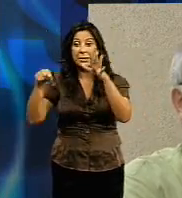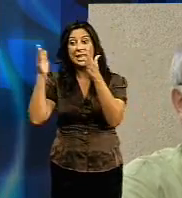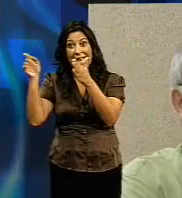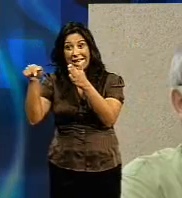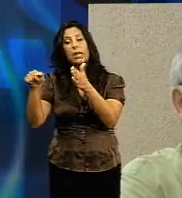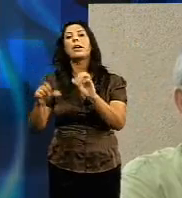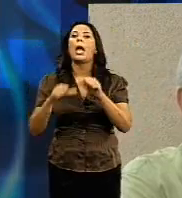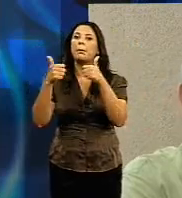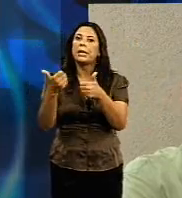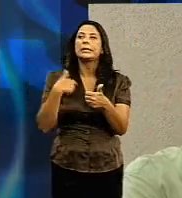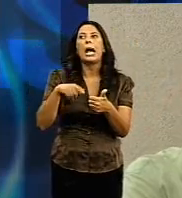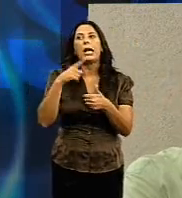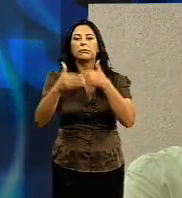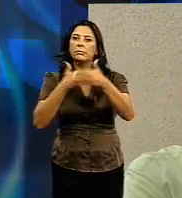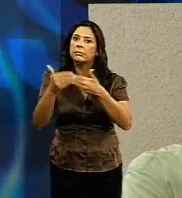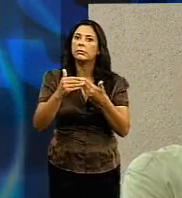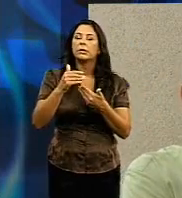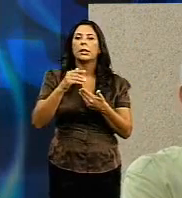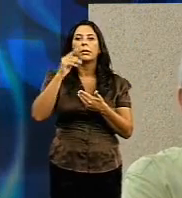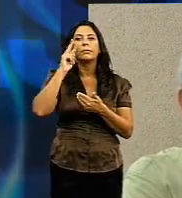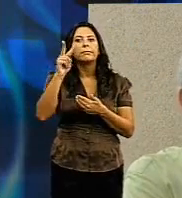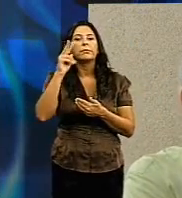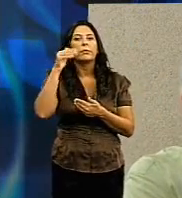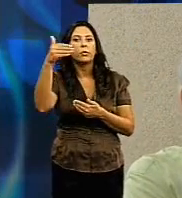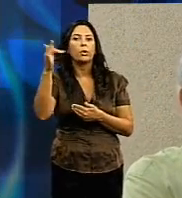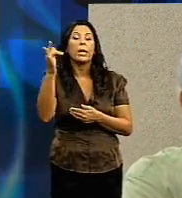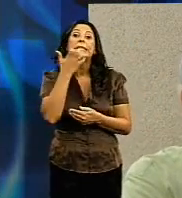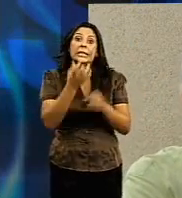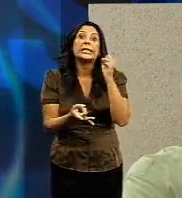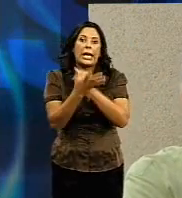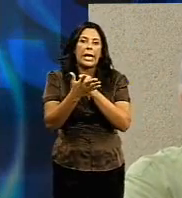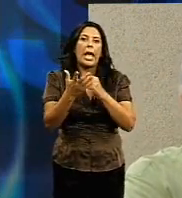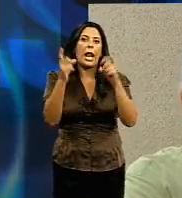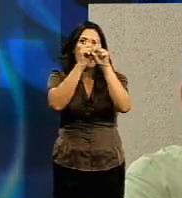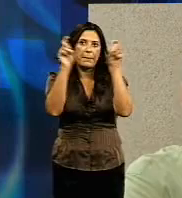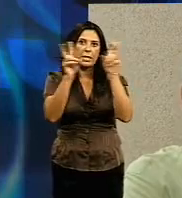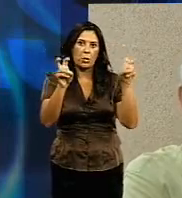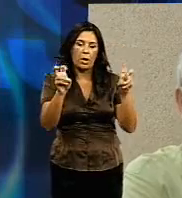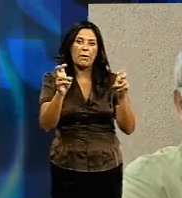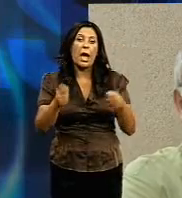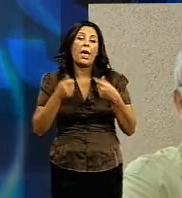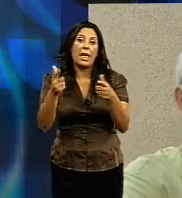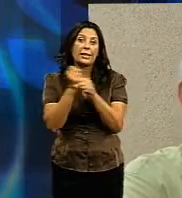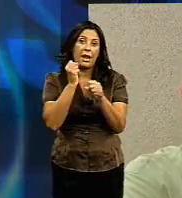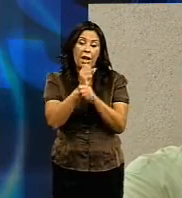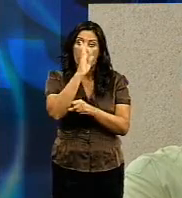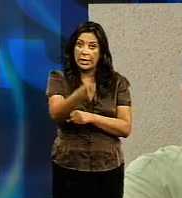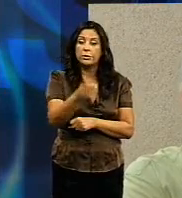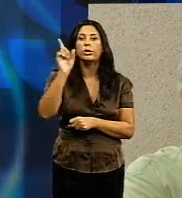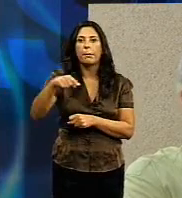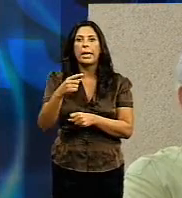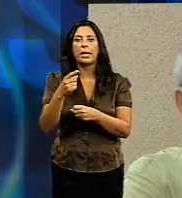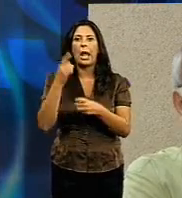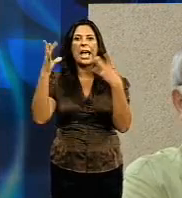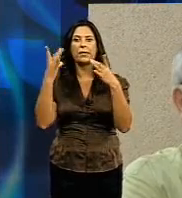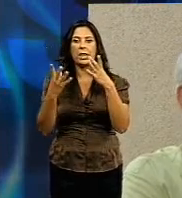otras expectativas y perspectivas. Si se van instalando las empresas, que parece que van a instalándose, que lo cual genera no solamente empleo directo, sino también una actividad